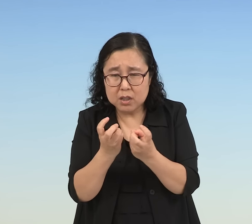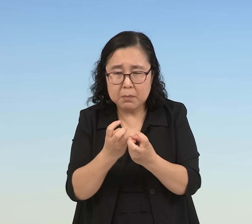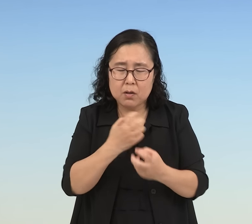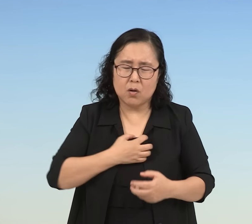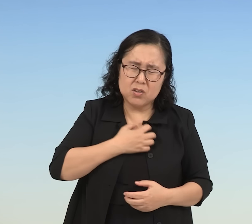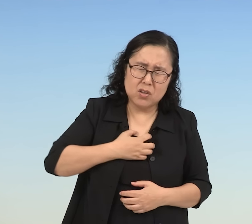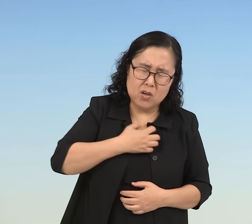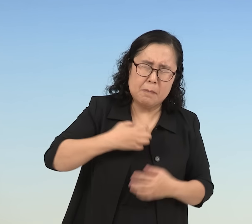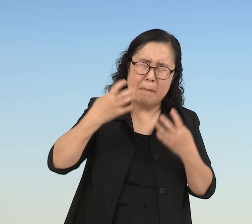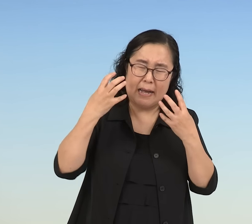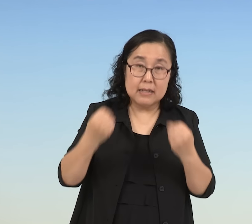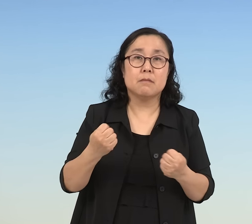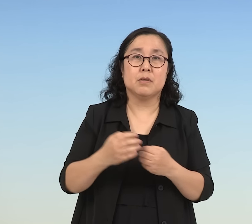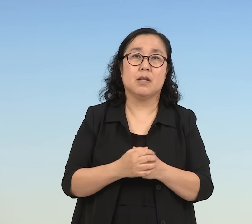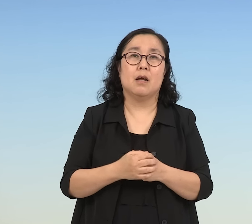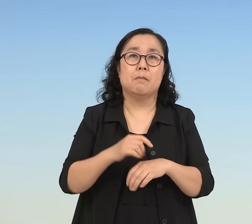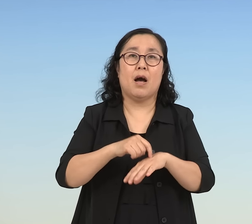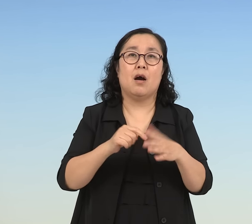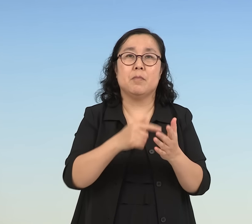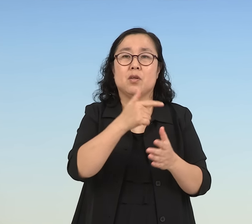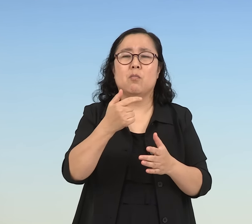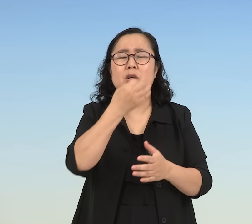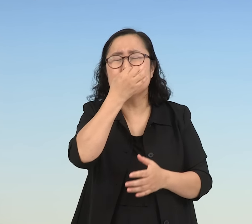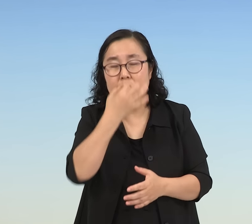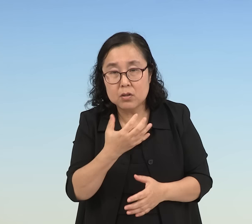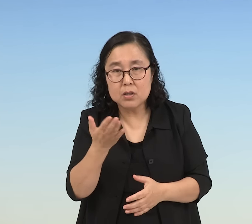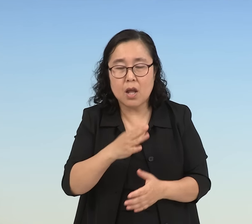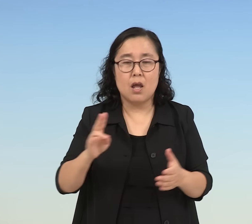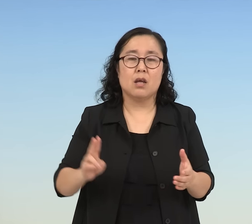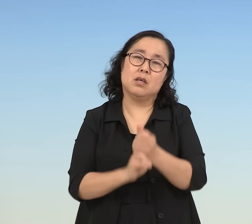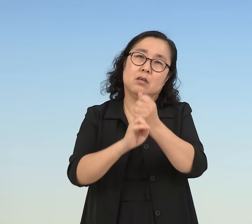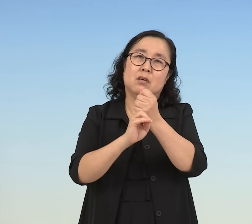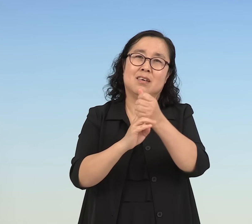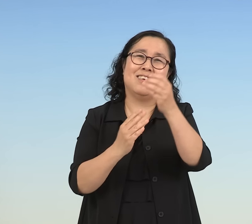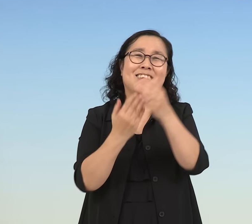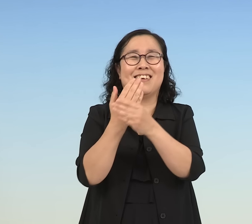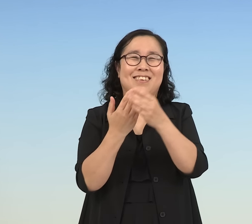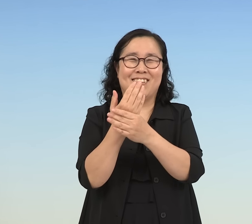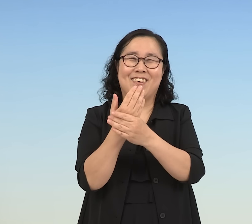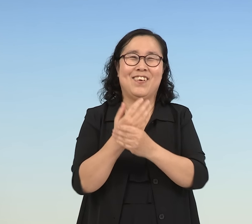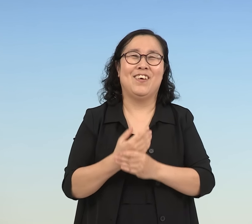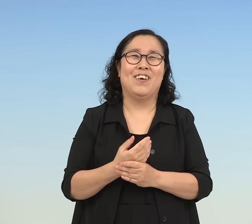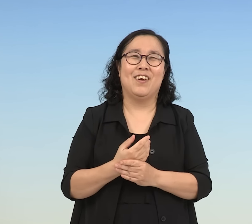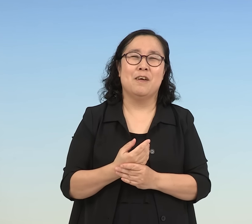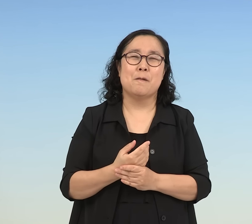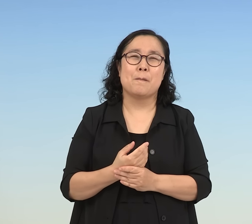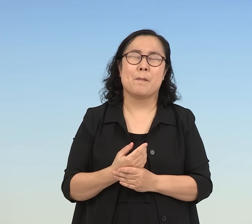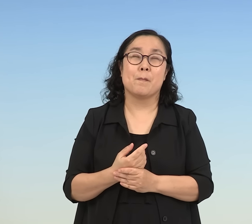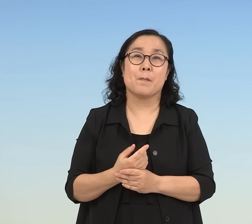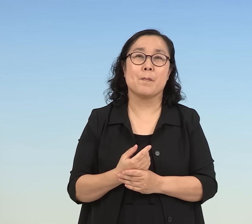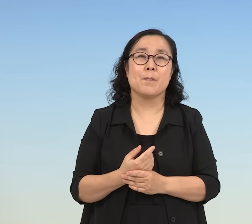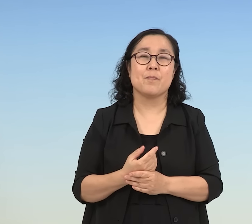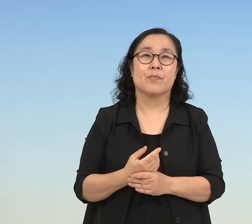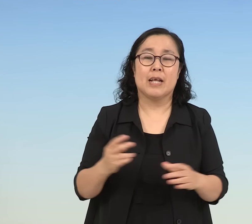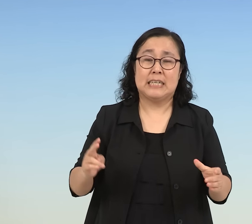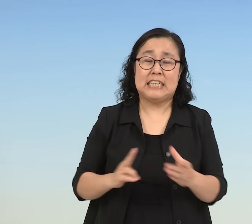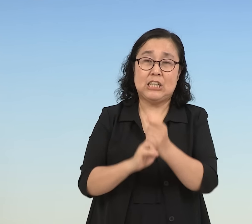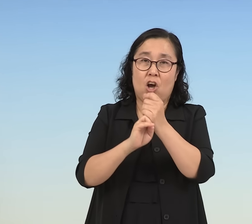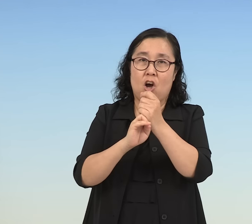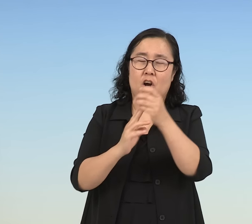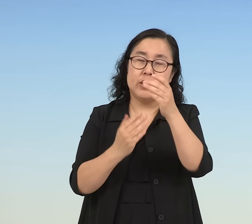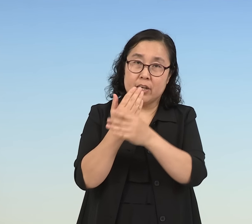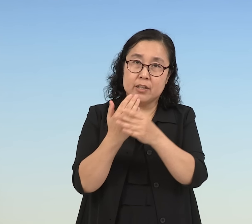안 오더라고요. 마음이 얼마나 힘들었는지 몰라요. 근데 여러분, 기적이 일어나. 이거 기적이라는 말 말고는 설명이 어렵습니다.